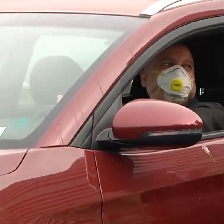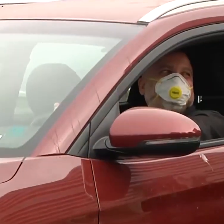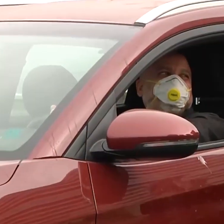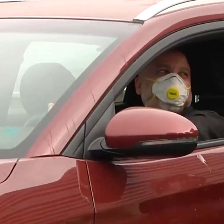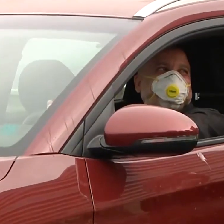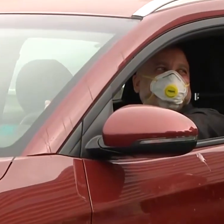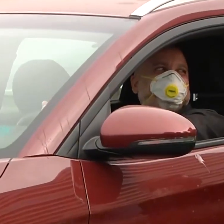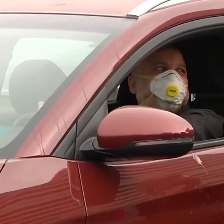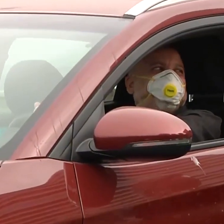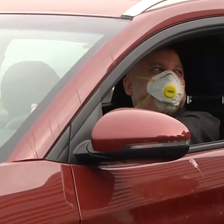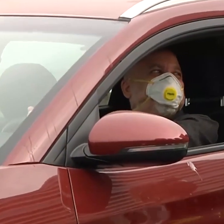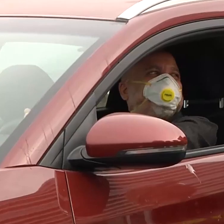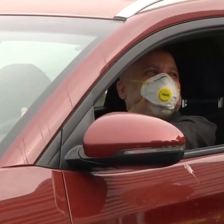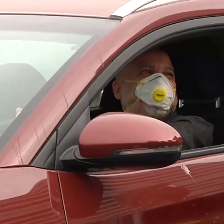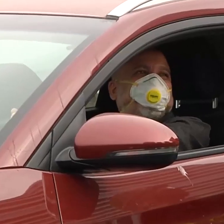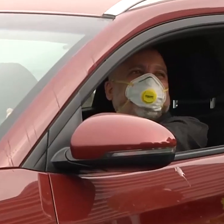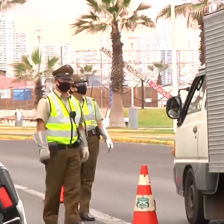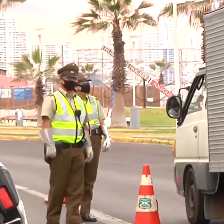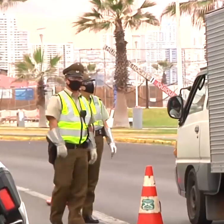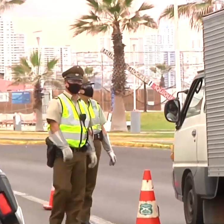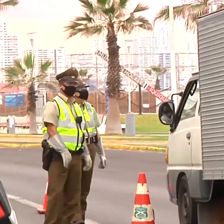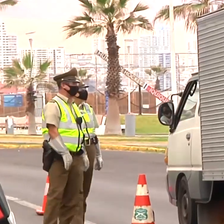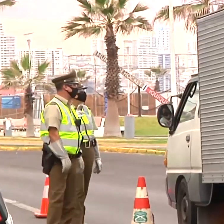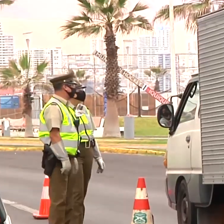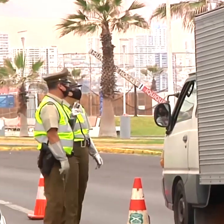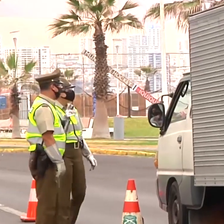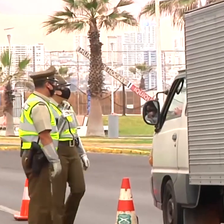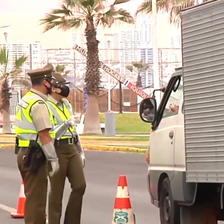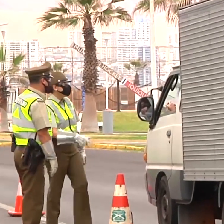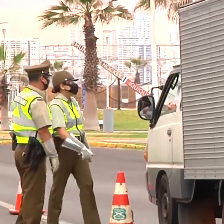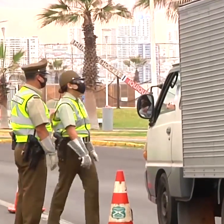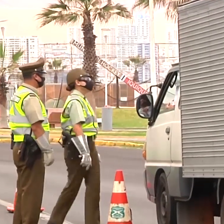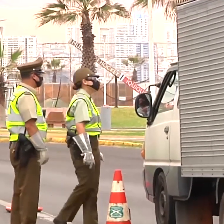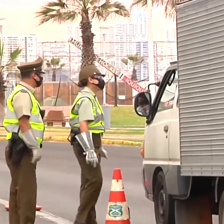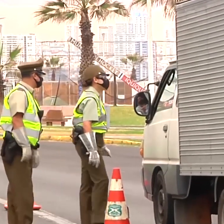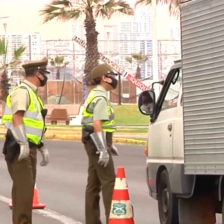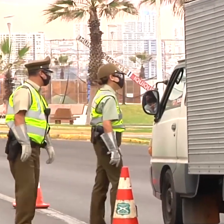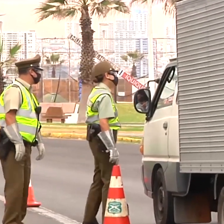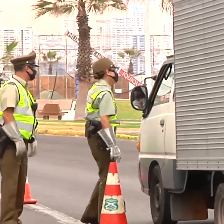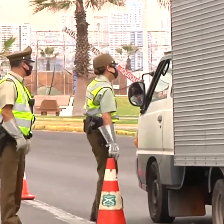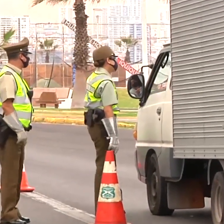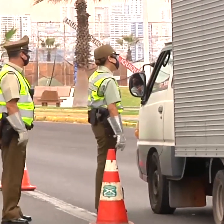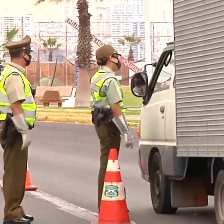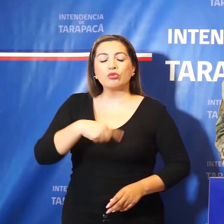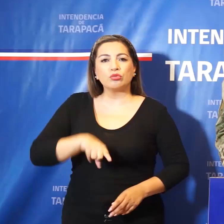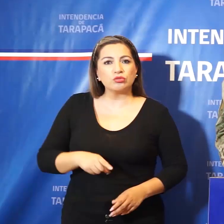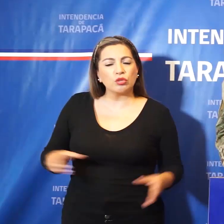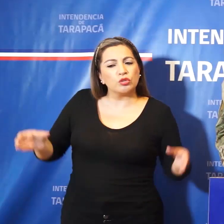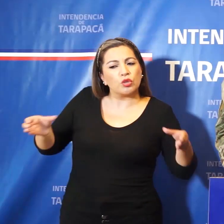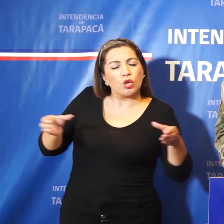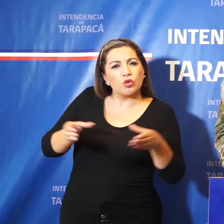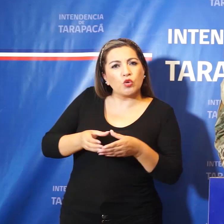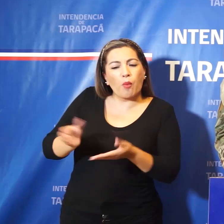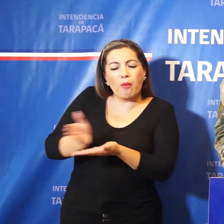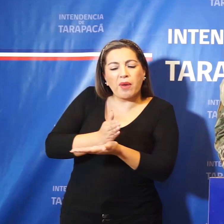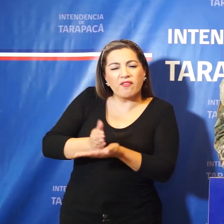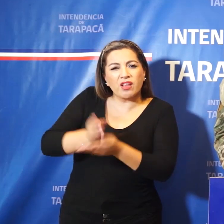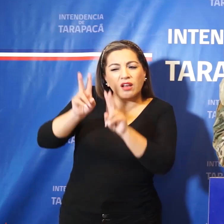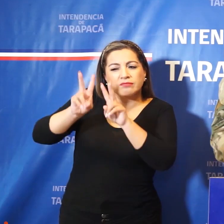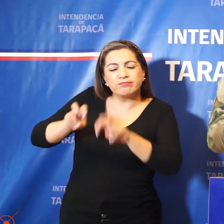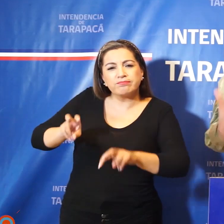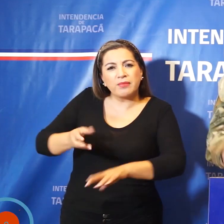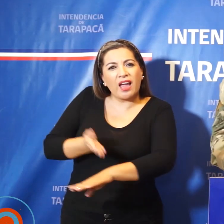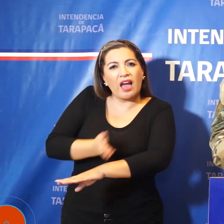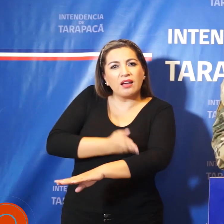indicó que se están estudiando los efectos de dicha medida. Vamos a estudiar bien estos resultados antes